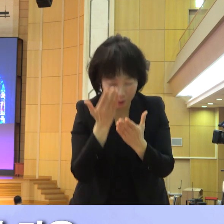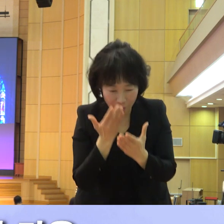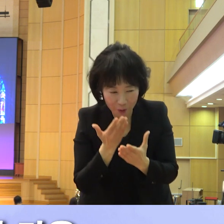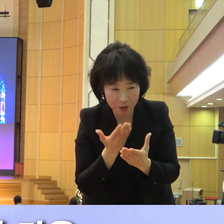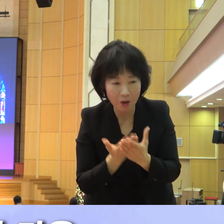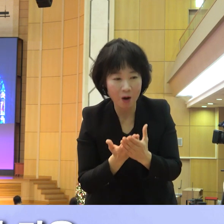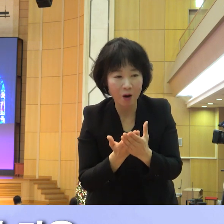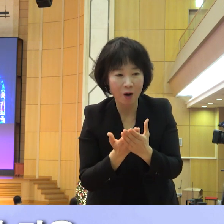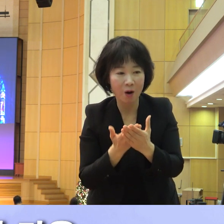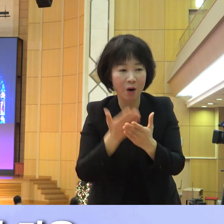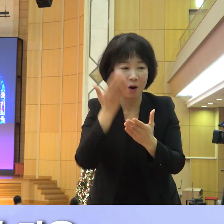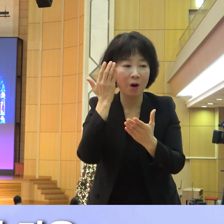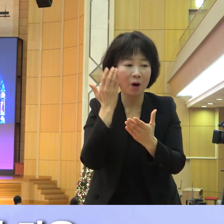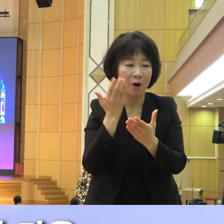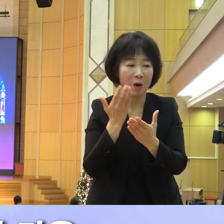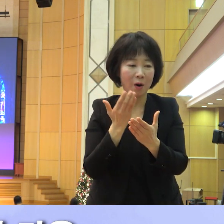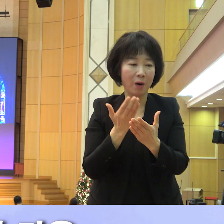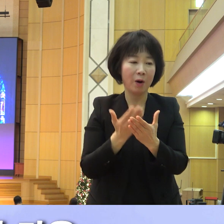축복하소서.